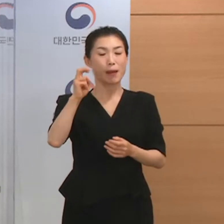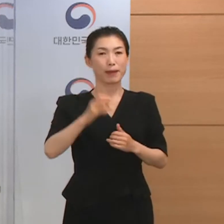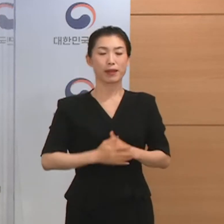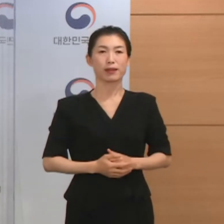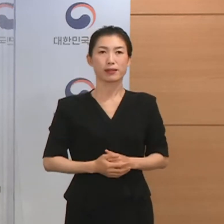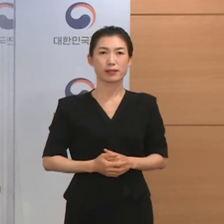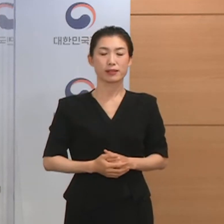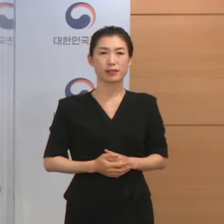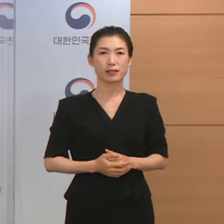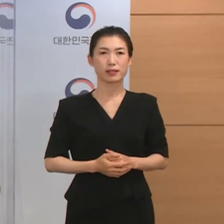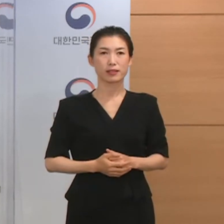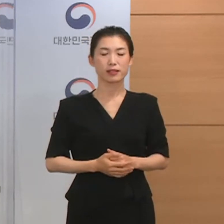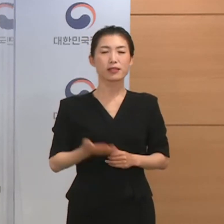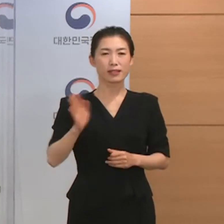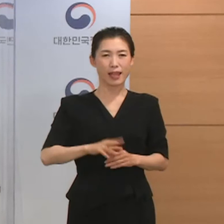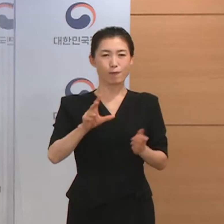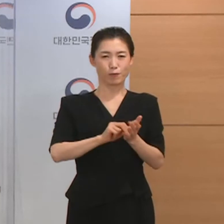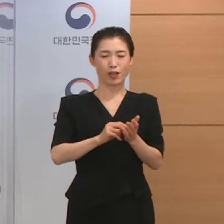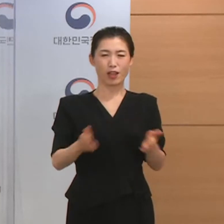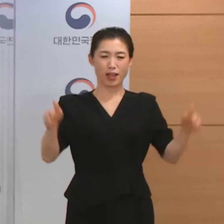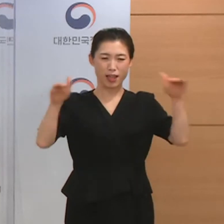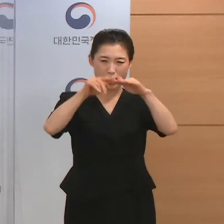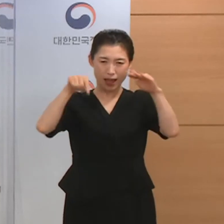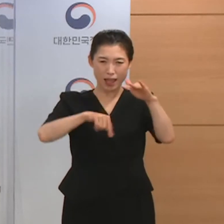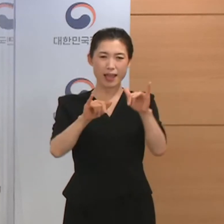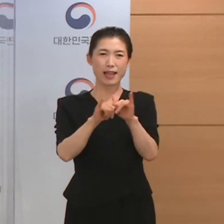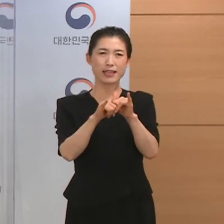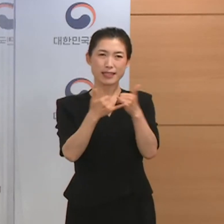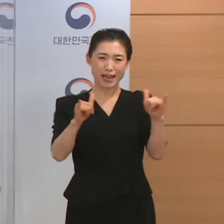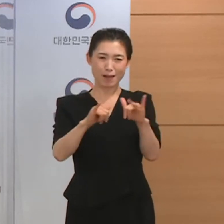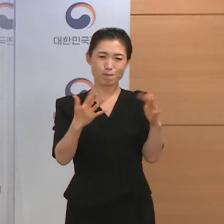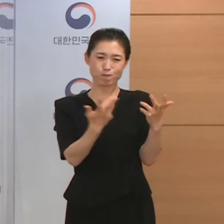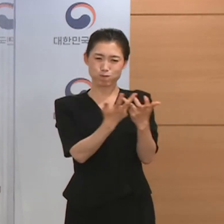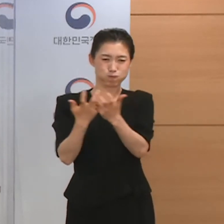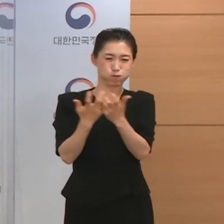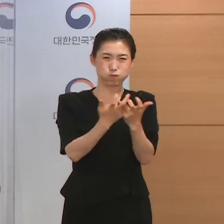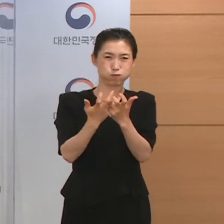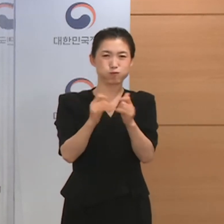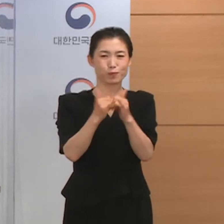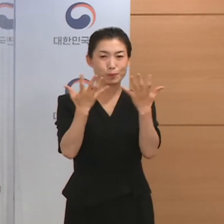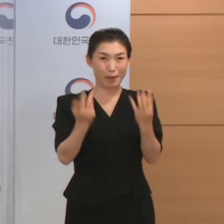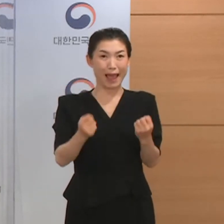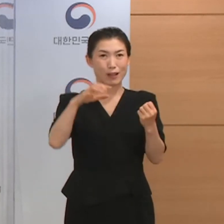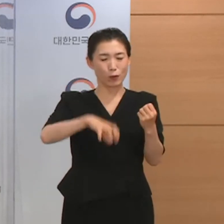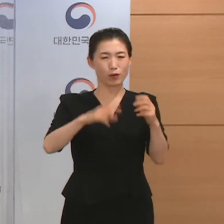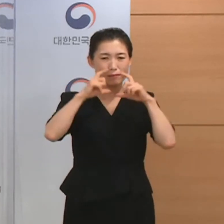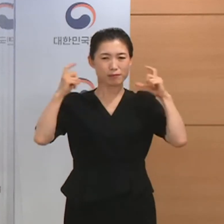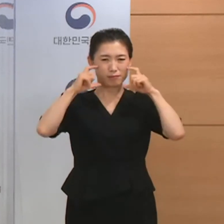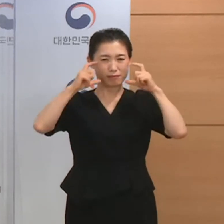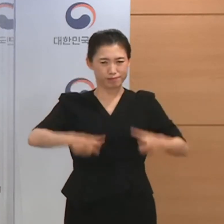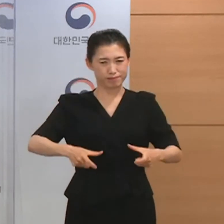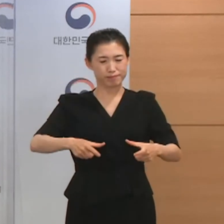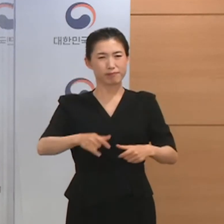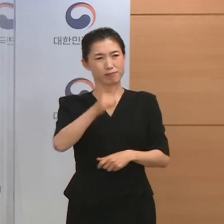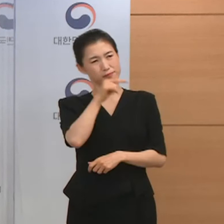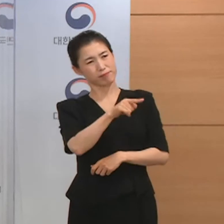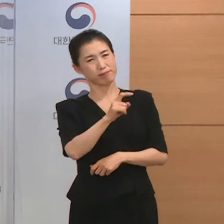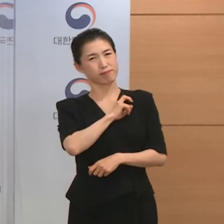밀집되어 있는 현장에서 저희가 마스크를 벗고 계시는 분들에 대해서는 상시적으로 좀 점검을